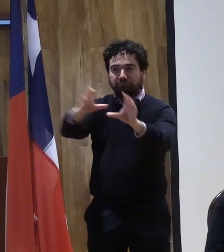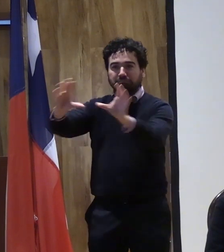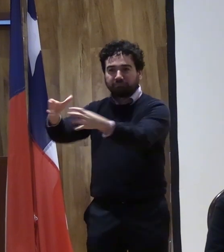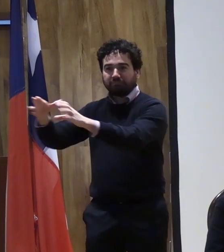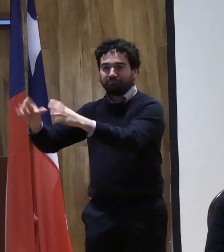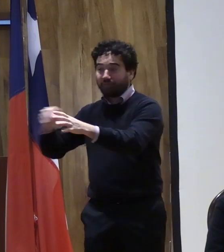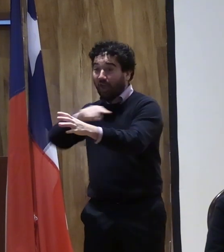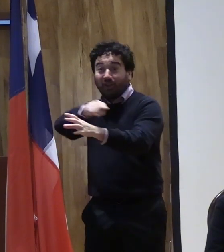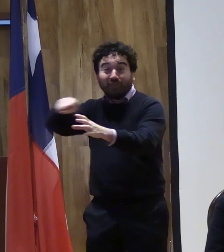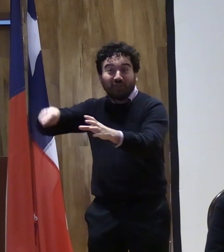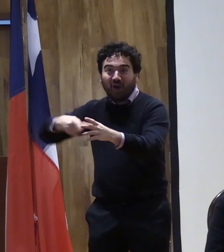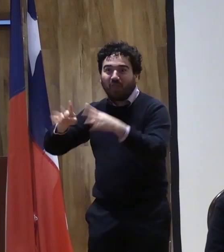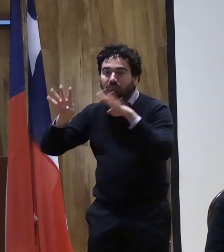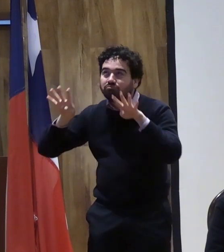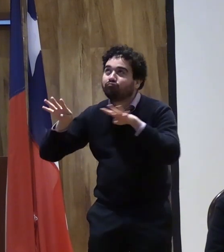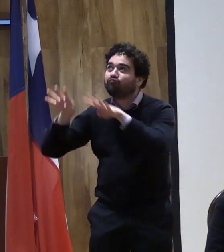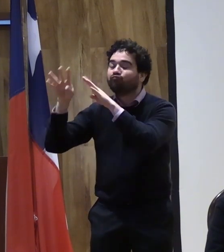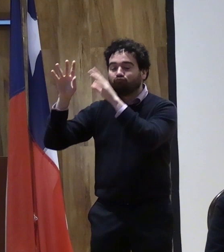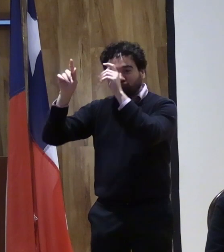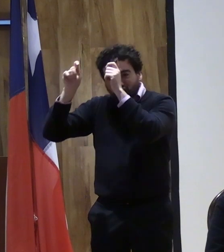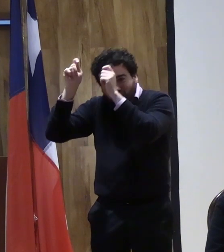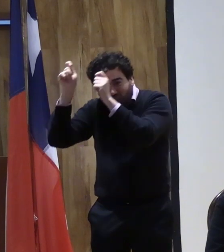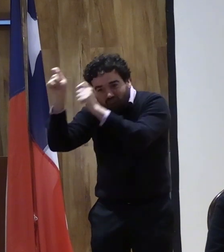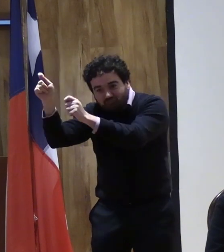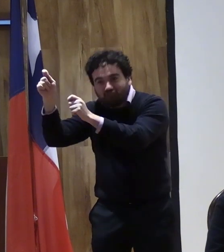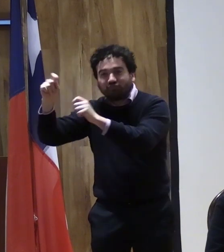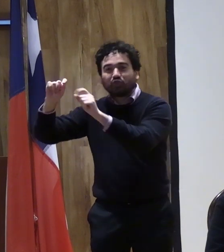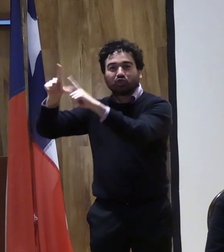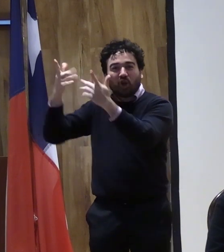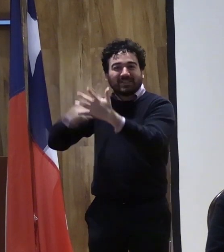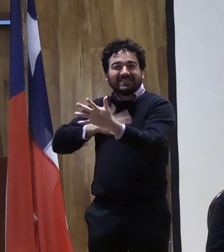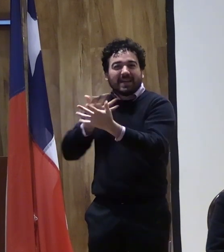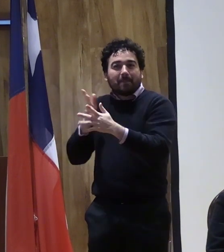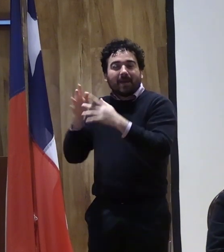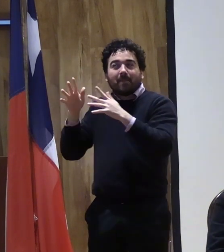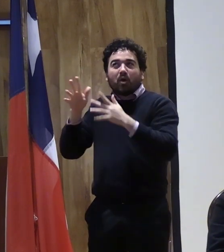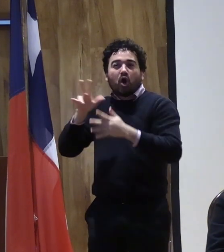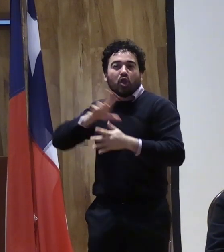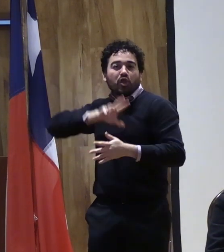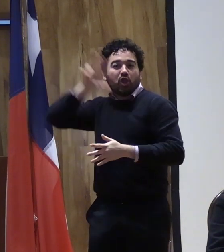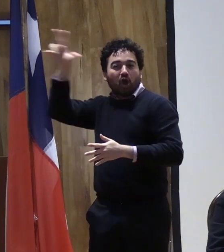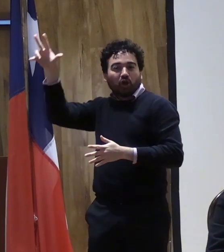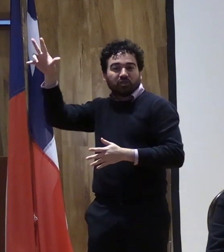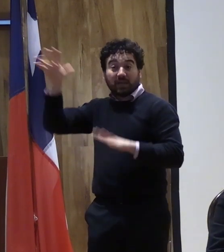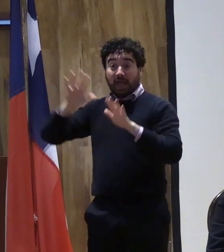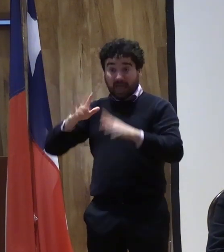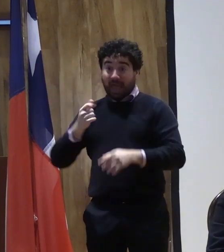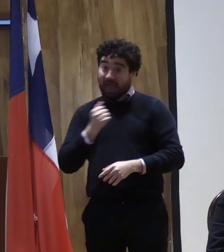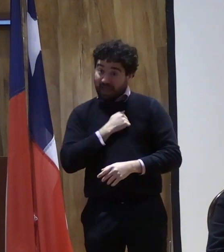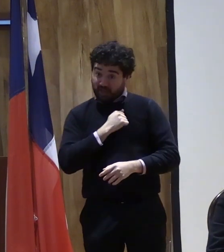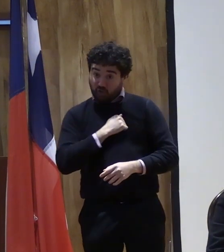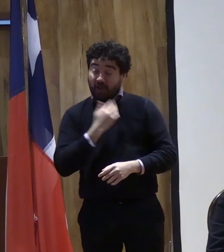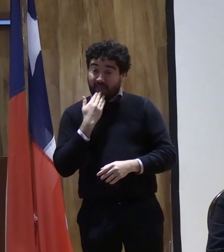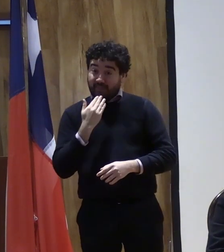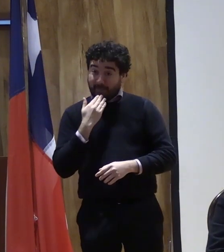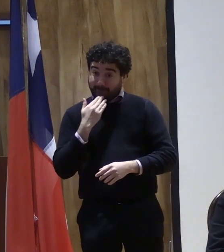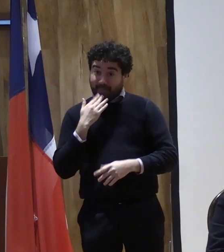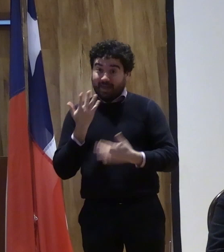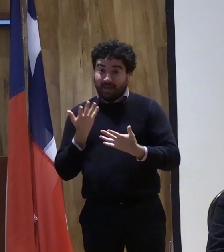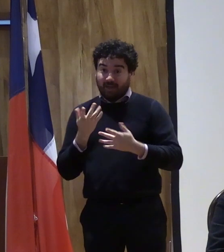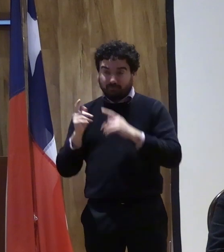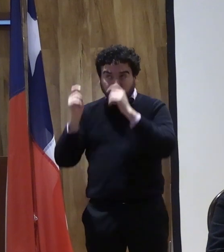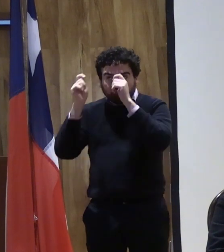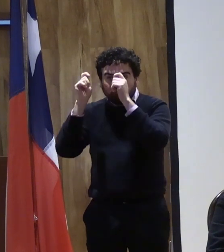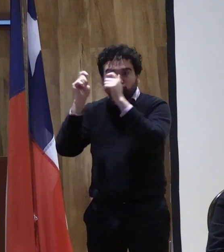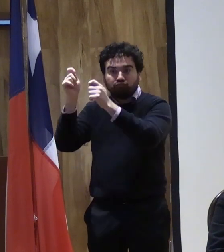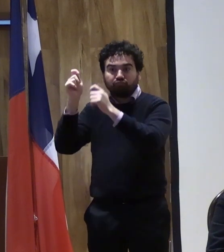Y no estaba nada perdido. Y de hecho, la Iglesia Católica le metió bronca al Sol, porque